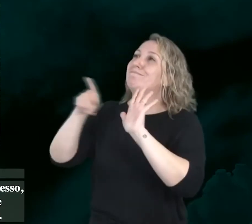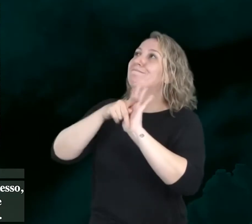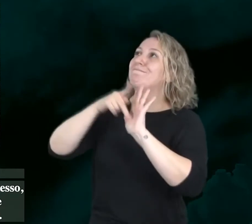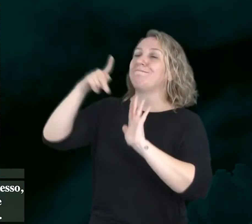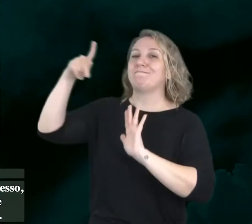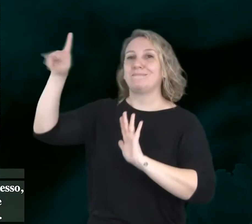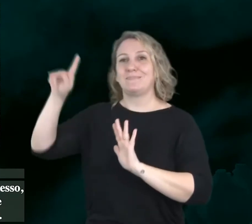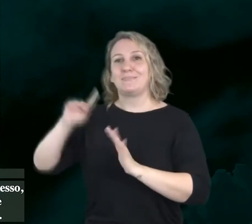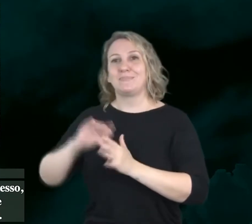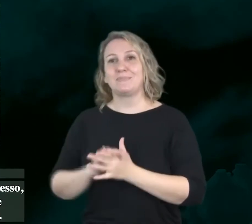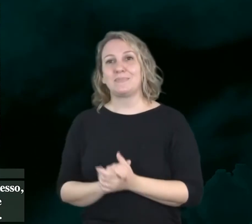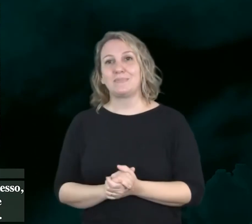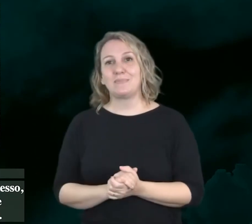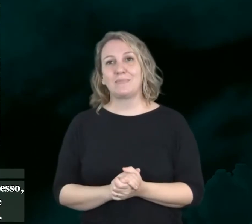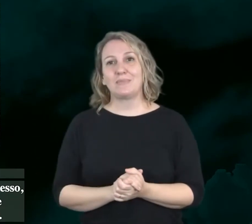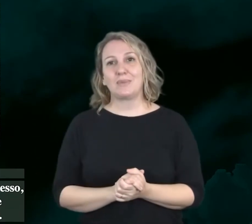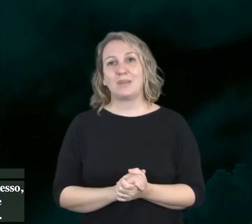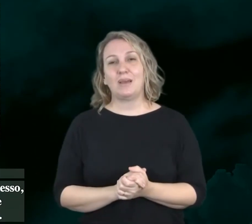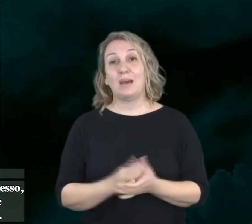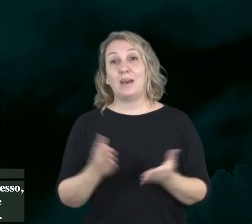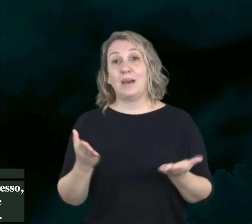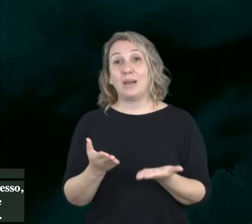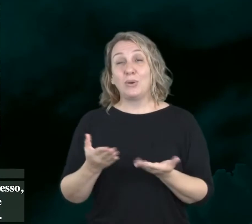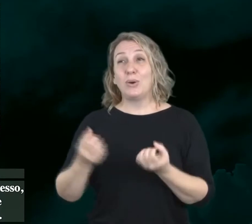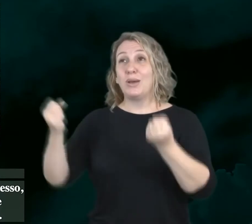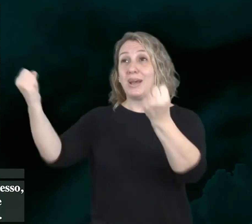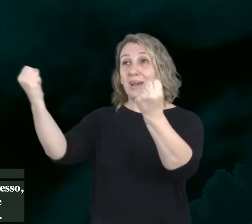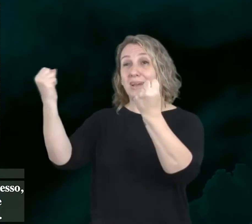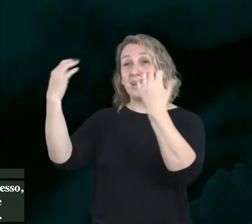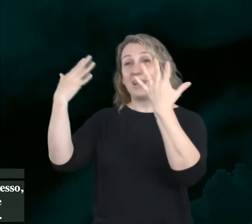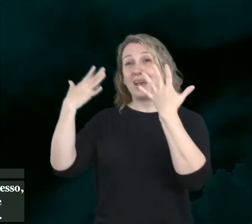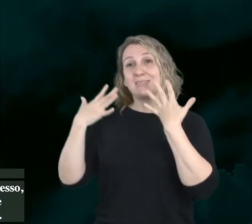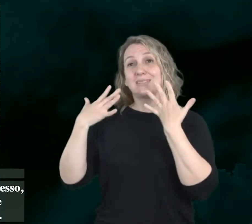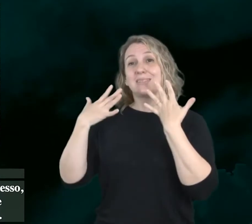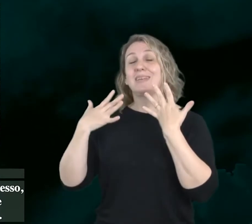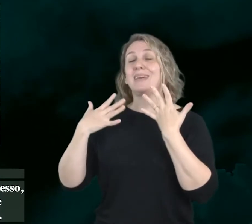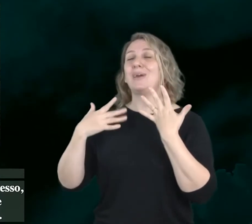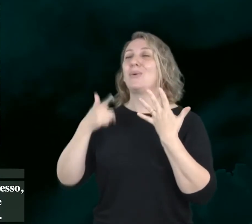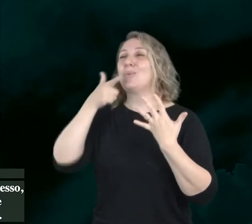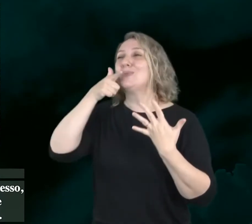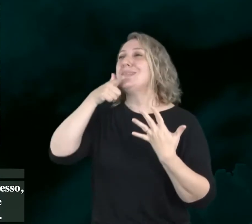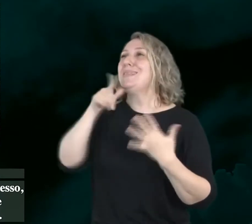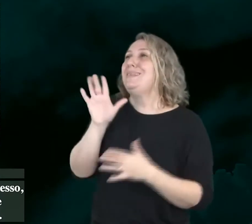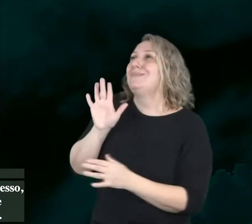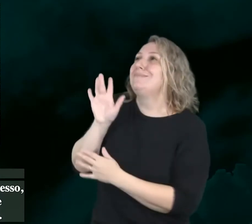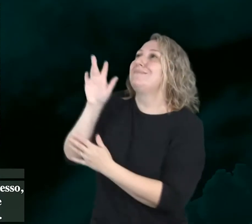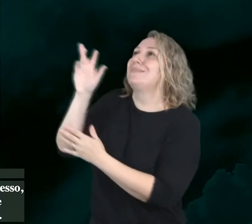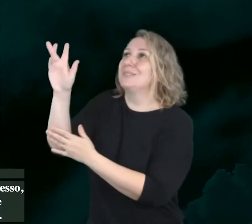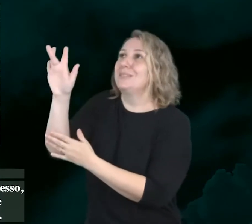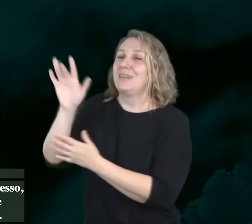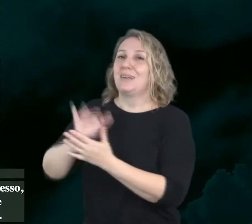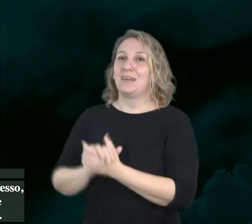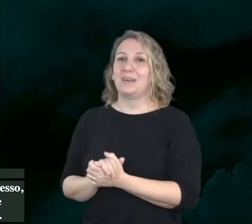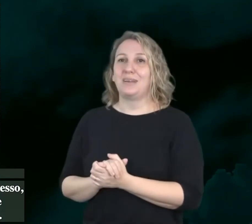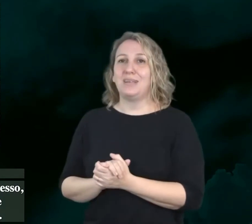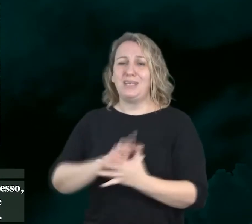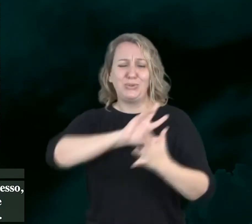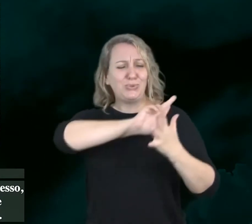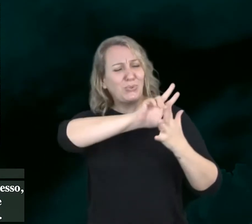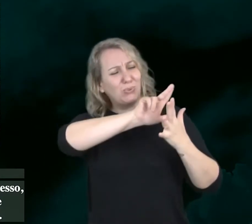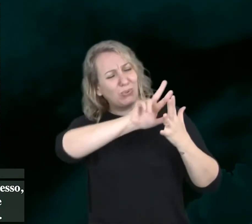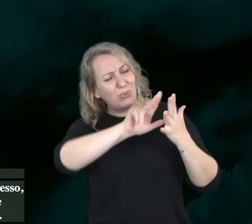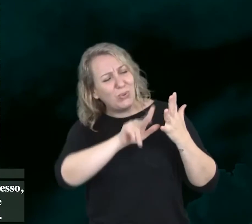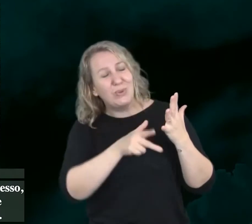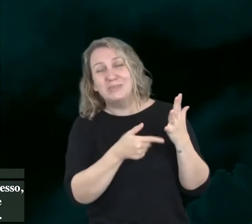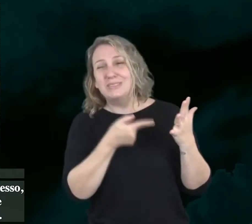nós então temos acesso à graça, e essa graça nos faculta a receber todas as riquezas de Deus, toda a